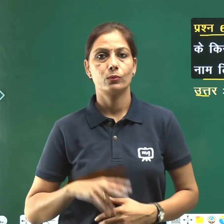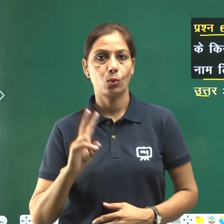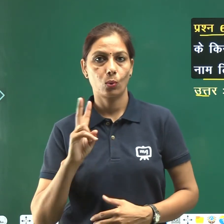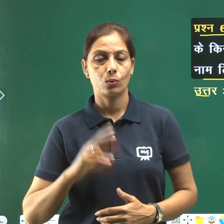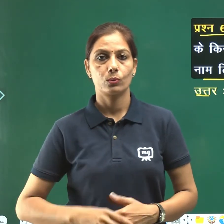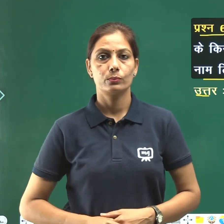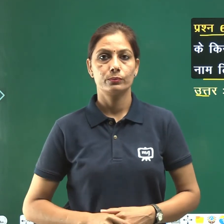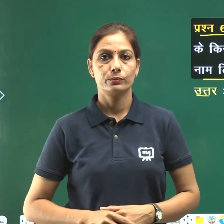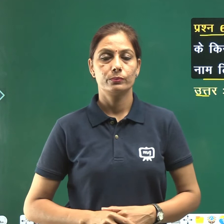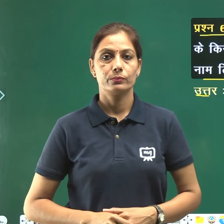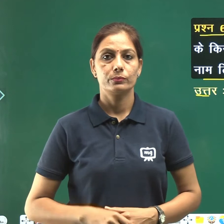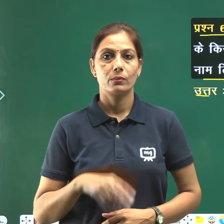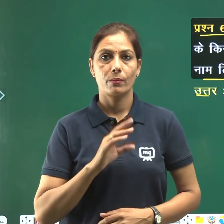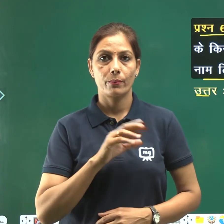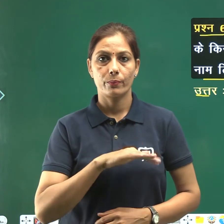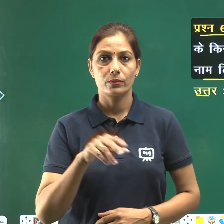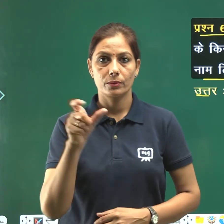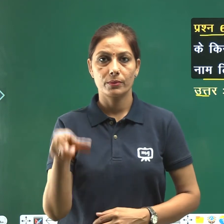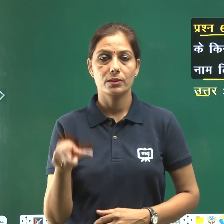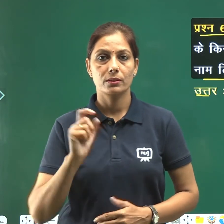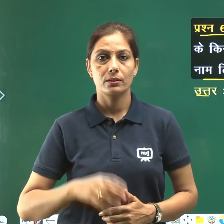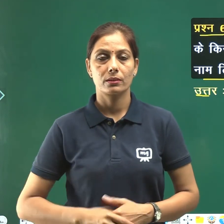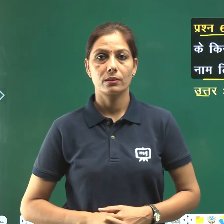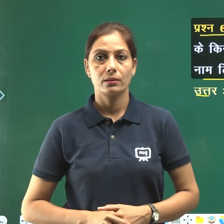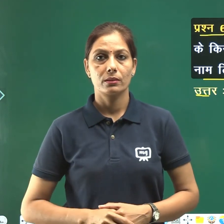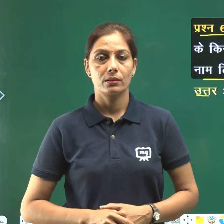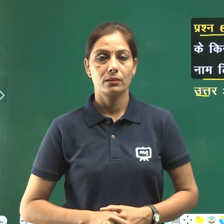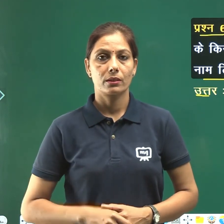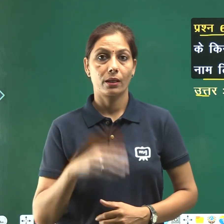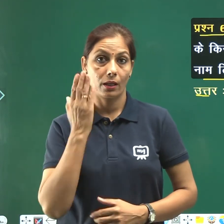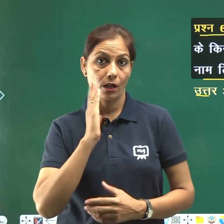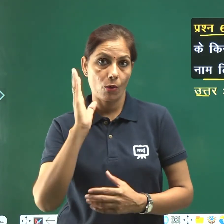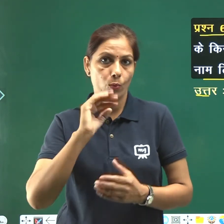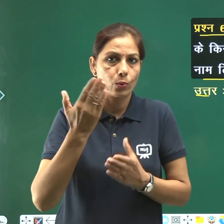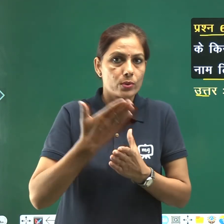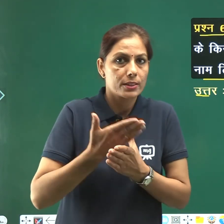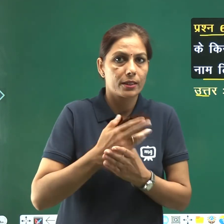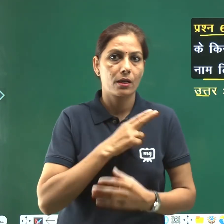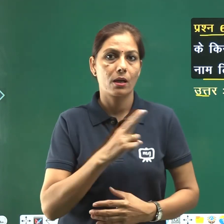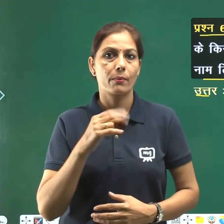दोनों बच्चन जी के काव्य संग्रह है।